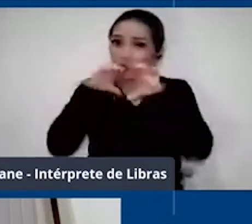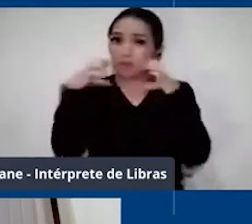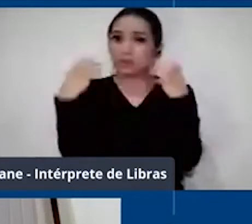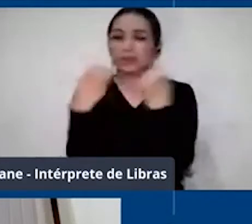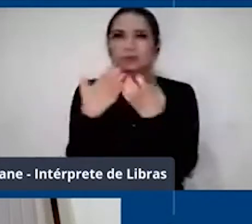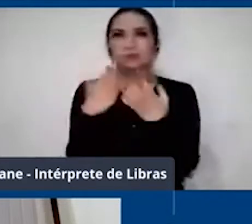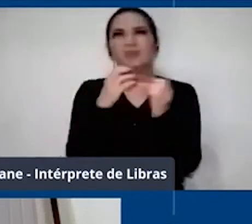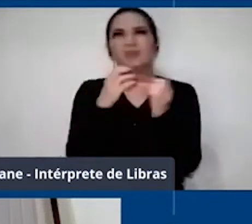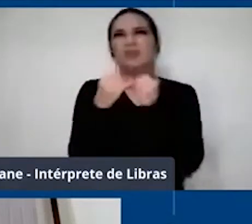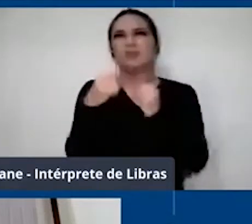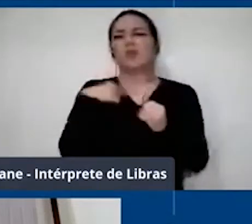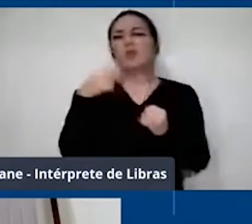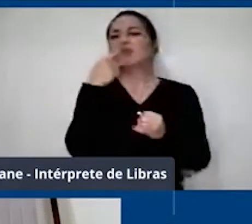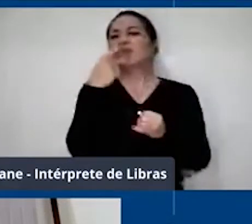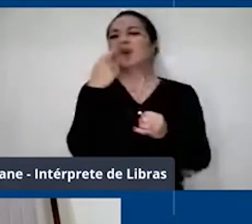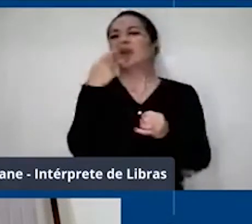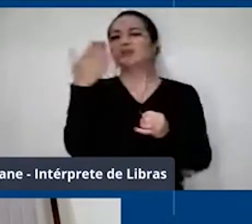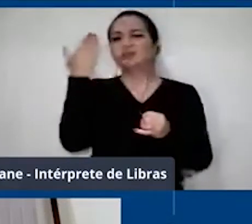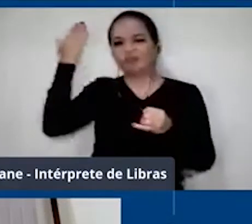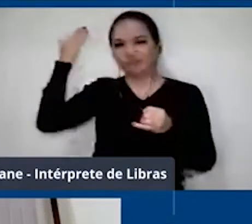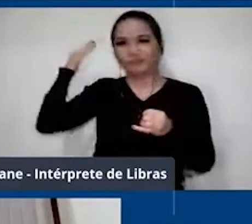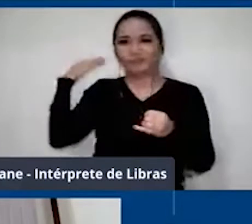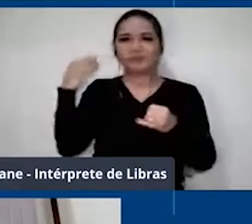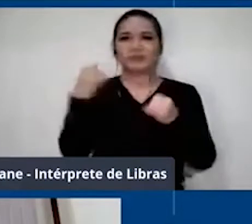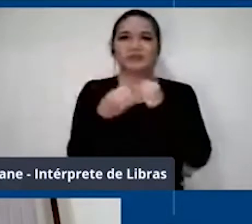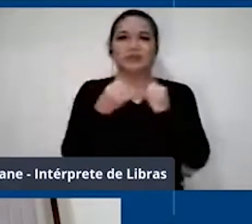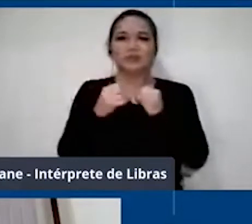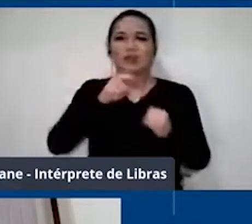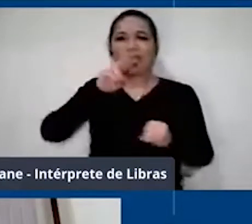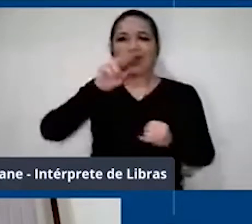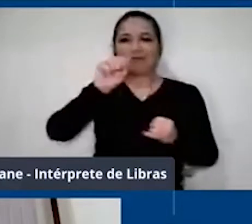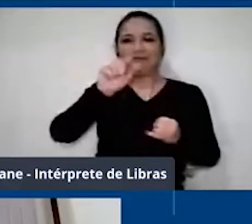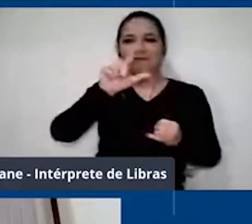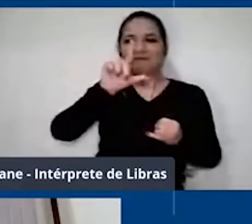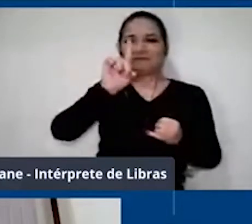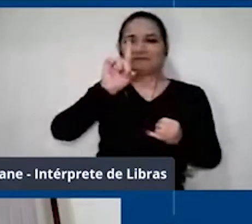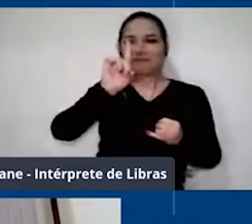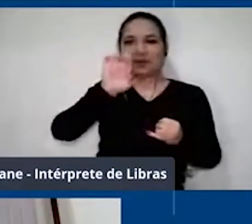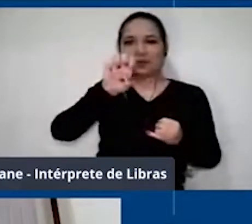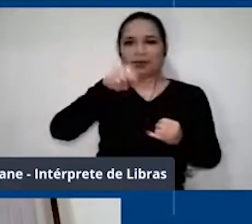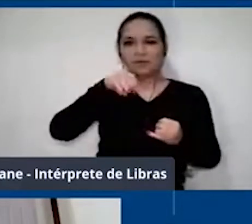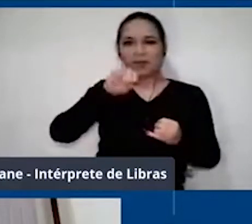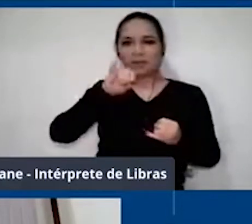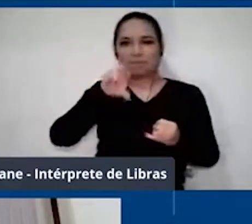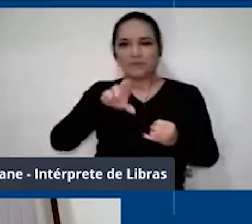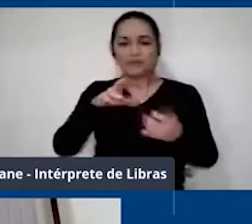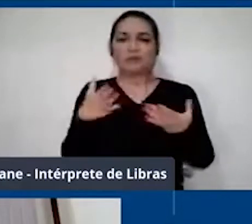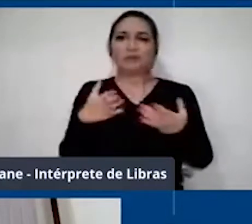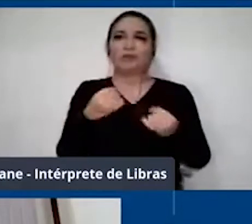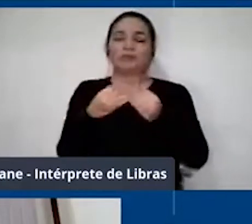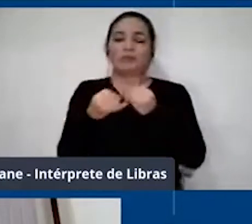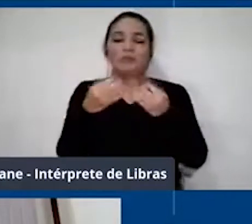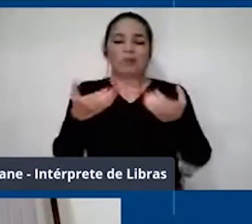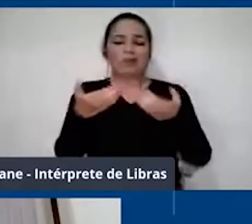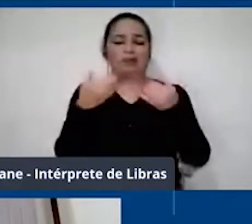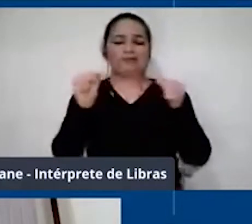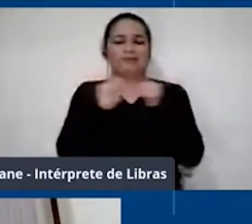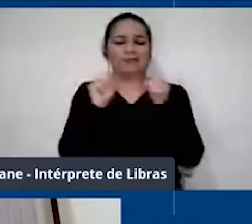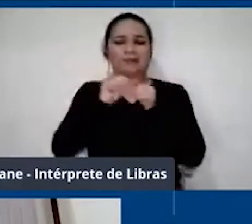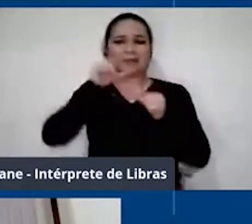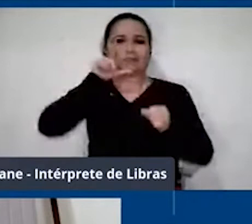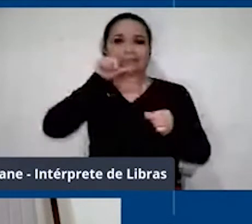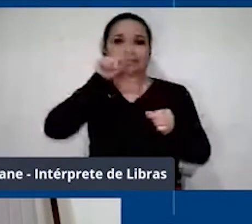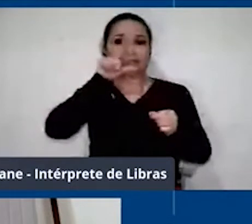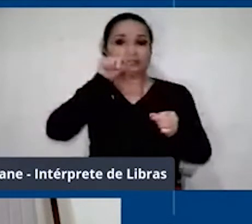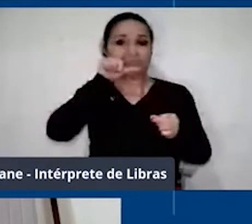uma frase de um senador que eu gostava muito, Valdemir Moca, que ele dizia assim, olha, eles estão querendo fazer um beija-flor, mas o risco é de sair